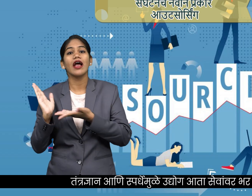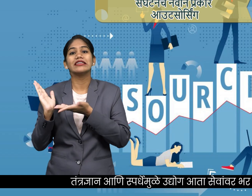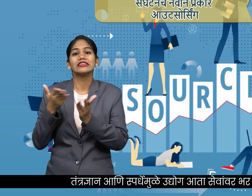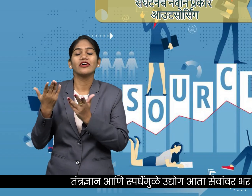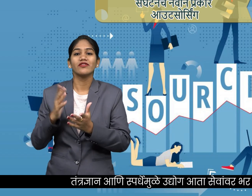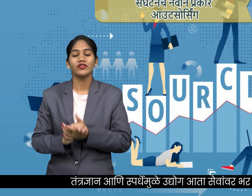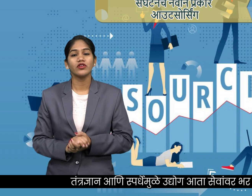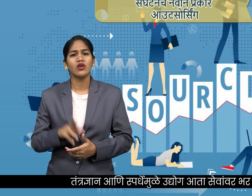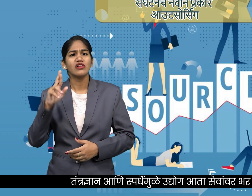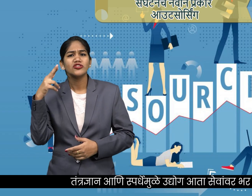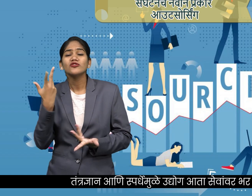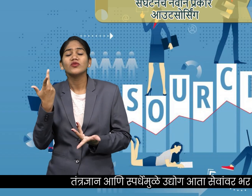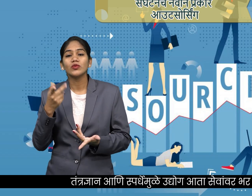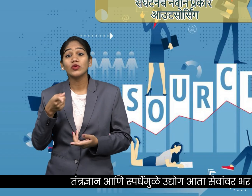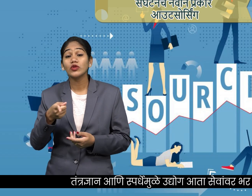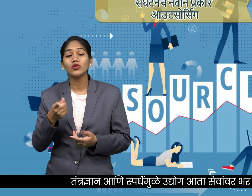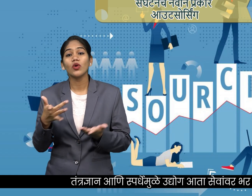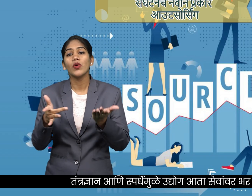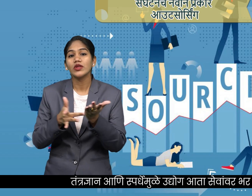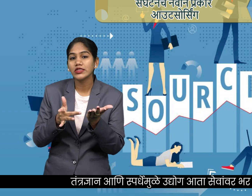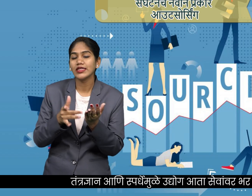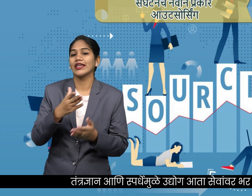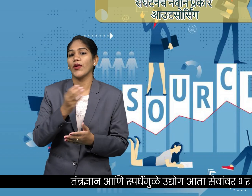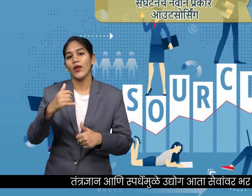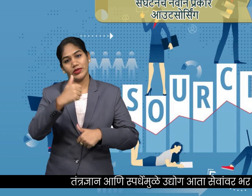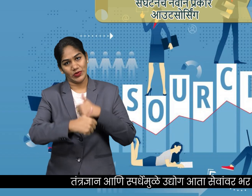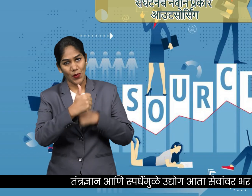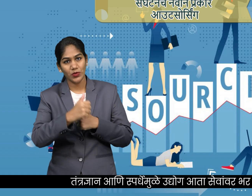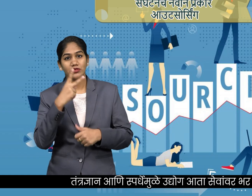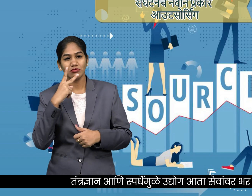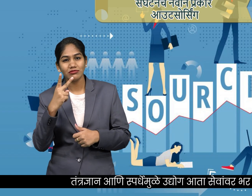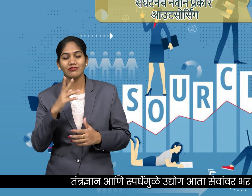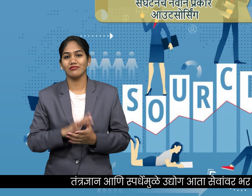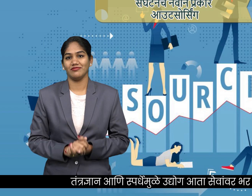स्पर्धेमुळे उद्योग आता सेवावर भर देतात.